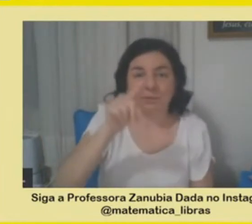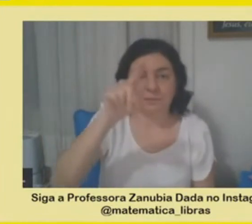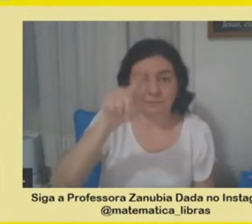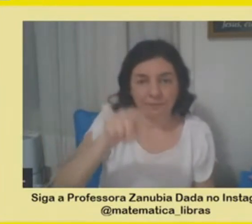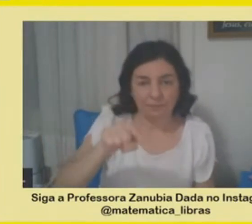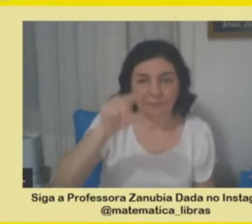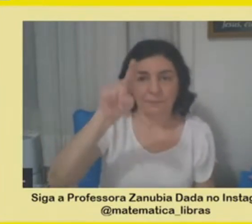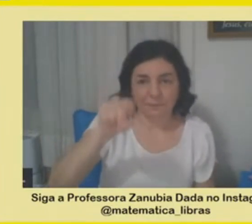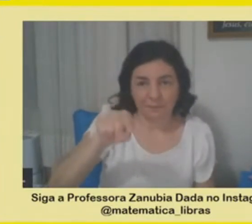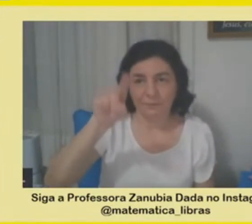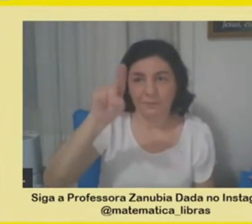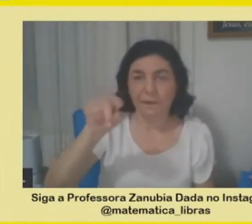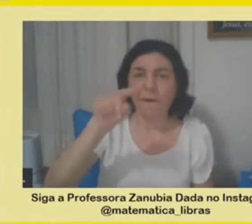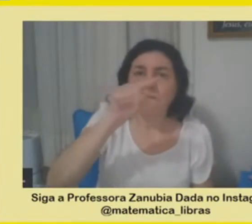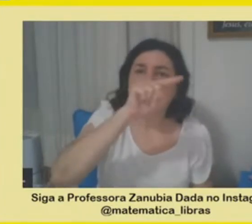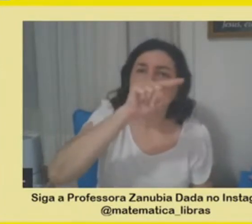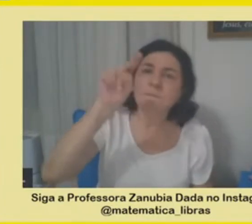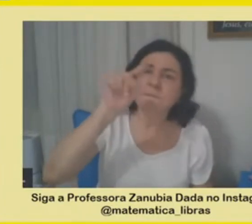Antes,